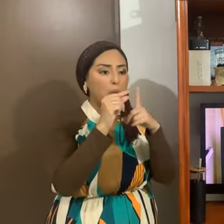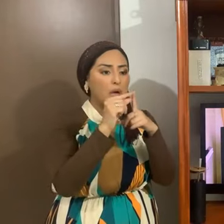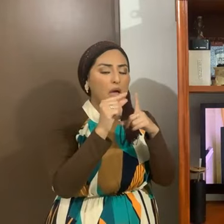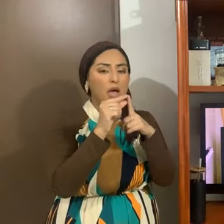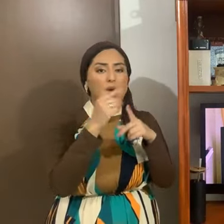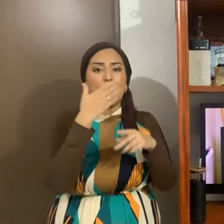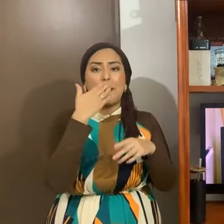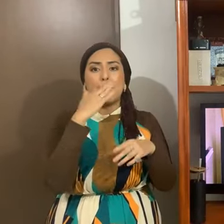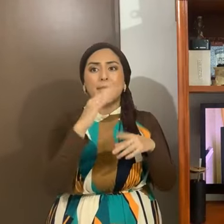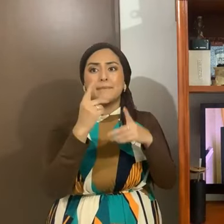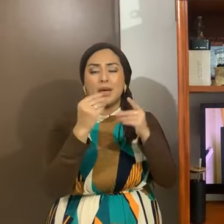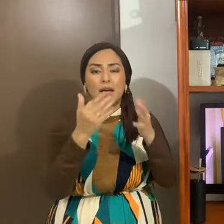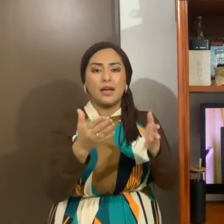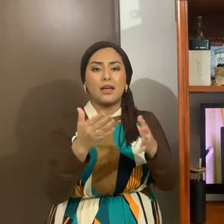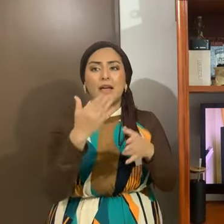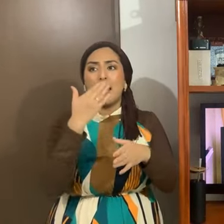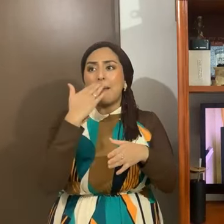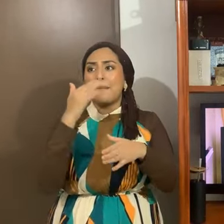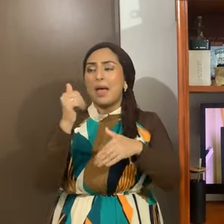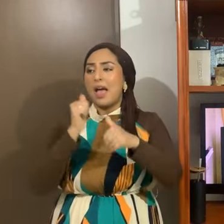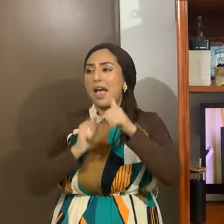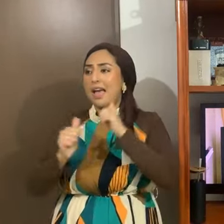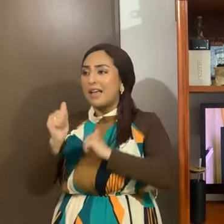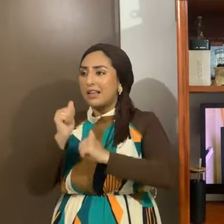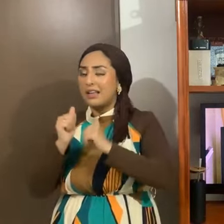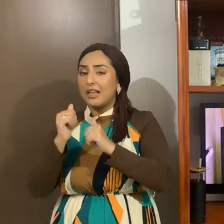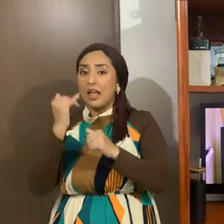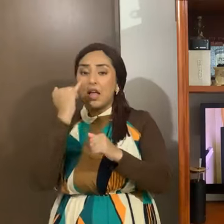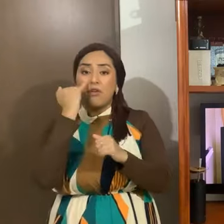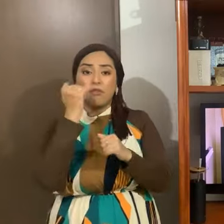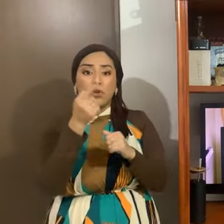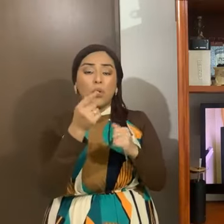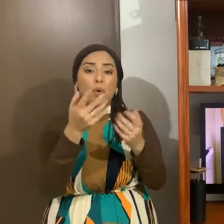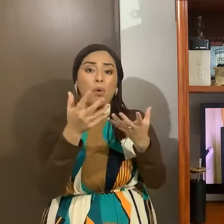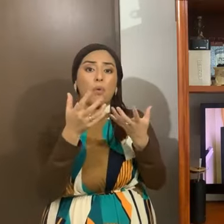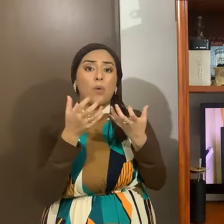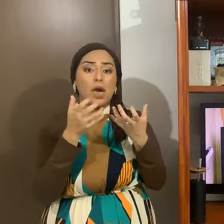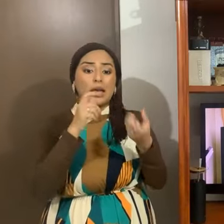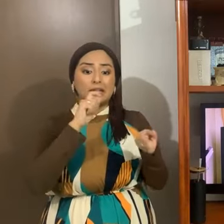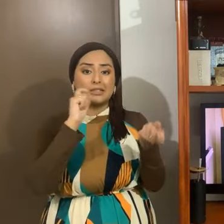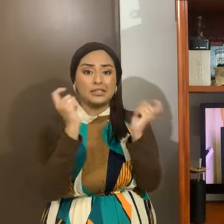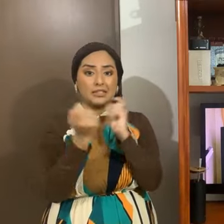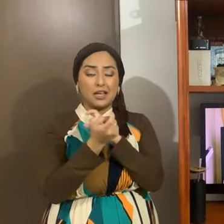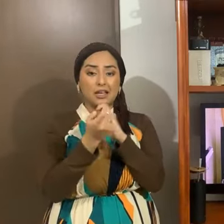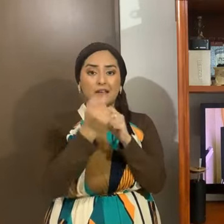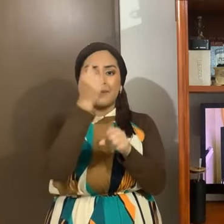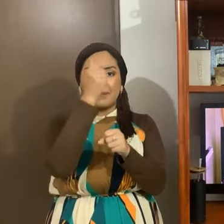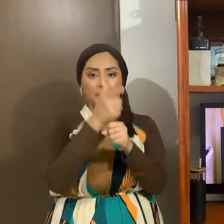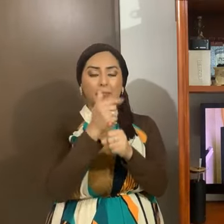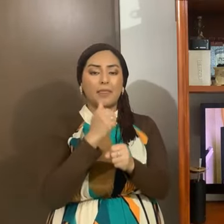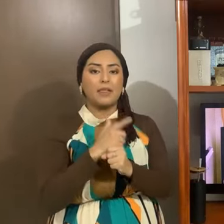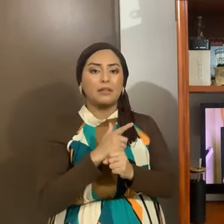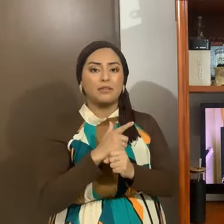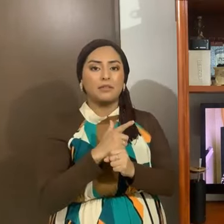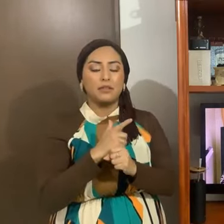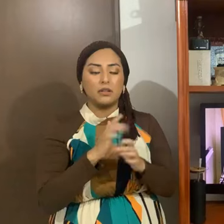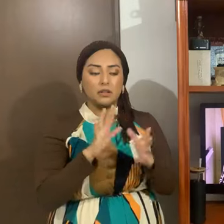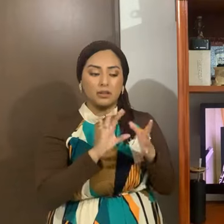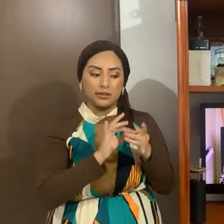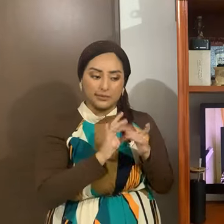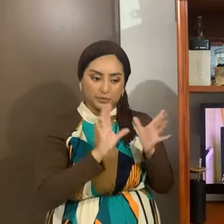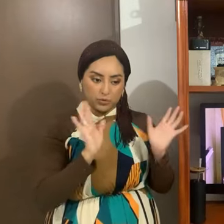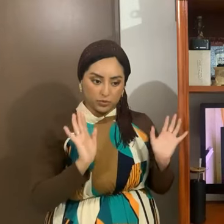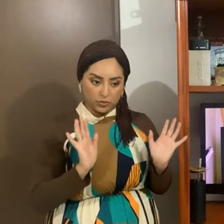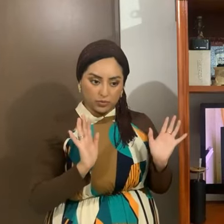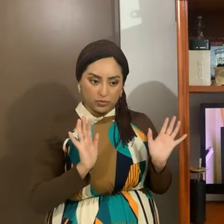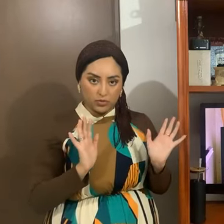malas acciones, malas actitudes. Si quieres cambiar, amado Aj, amada Jod, desconéctate de las